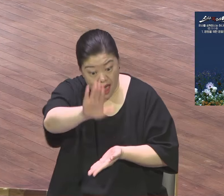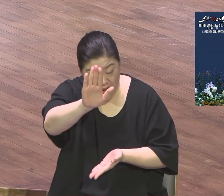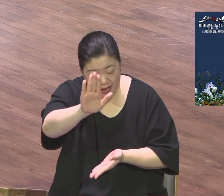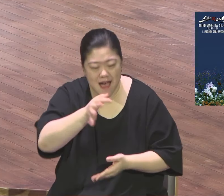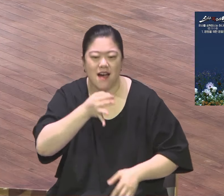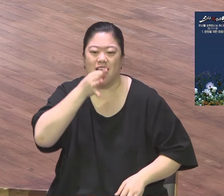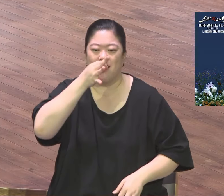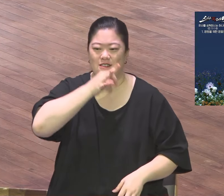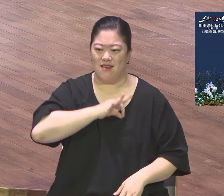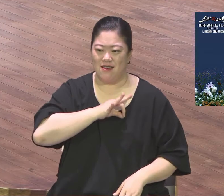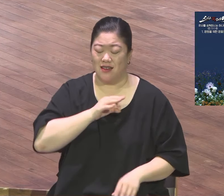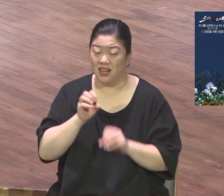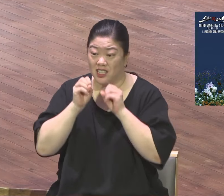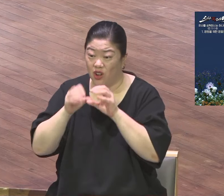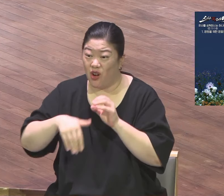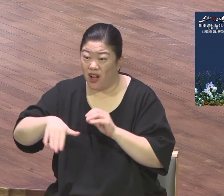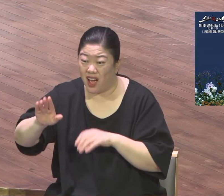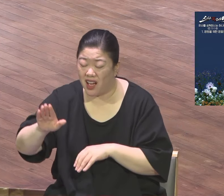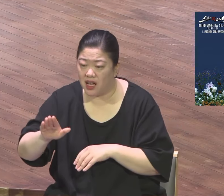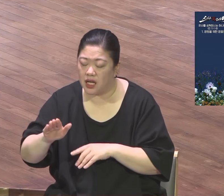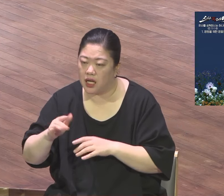오직 삼오직이지요.